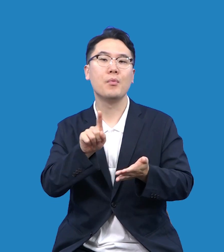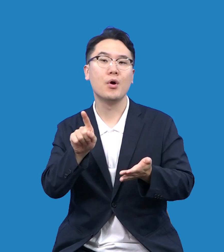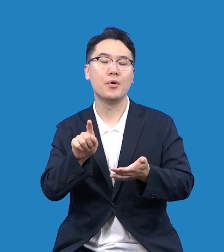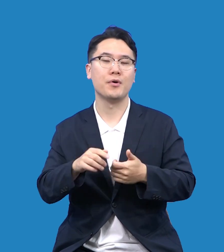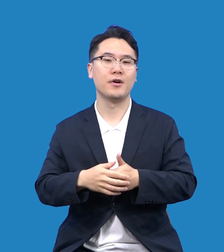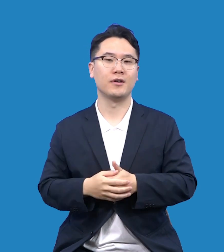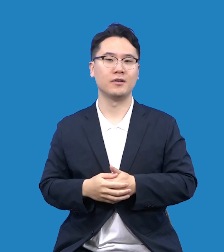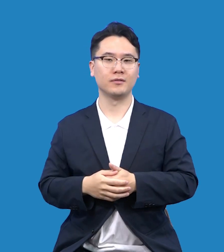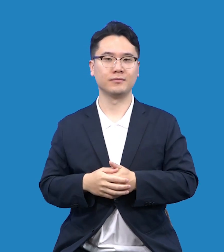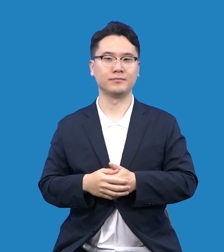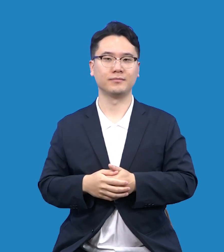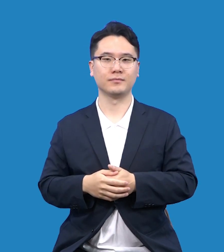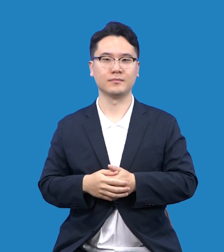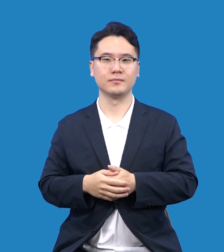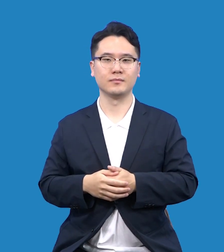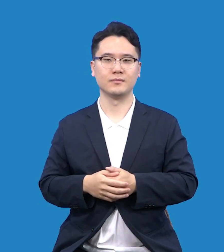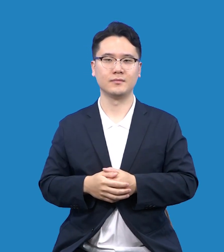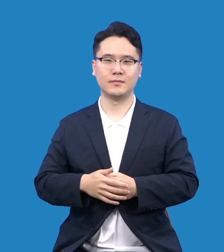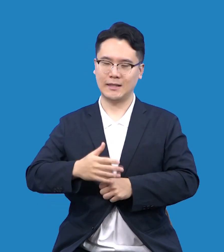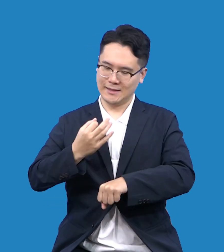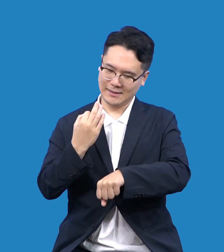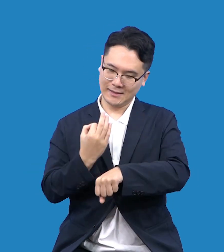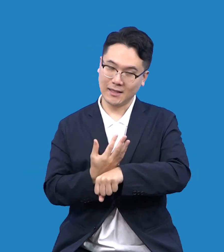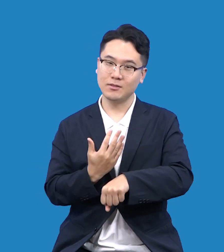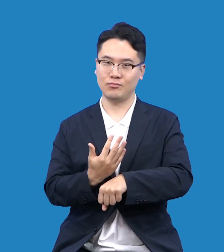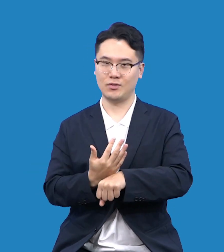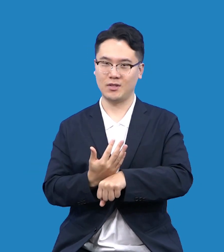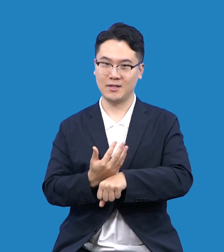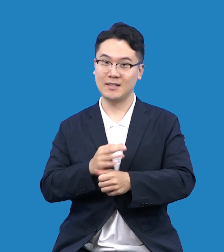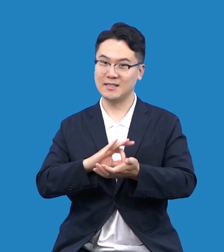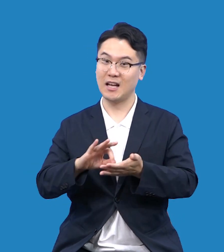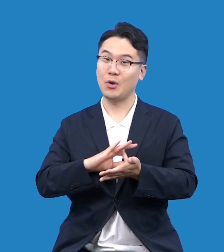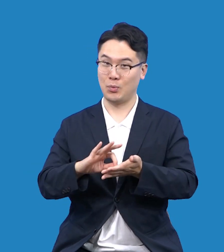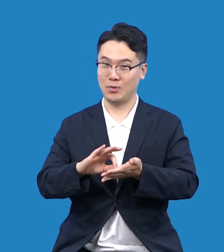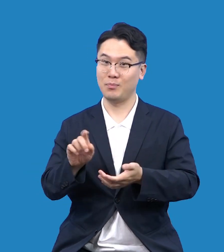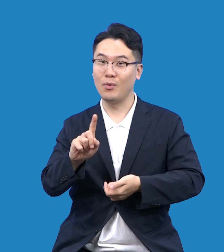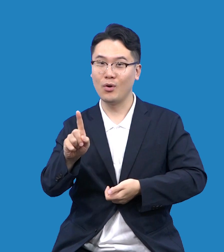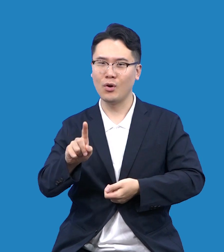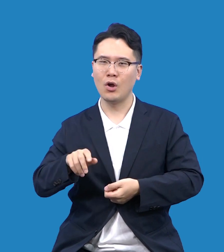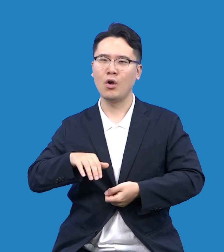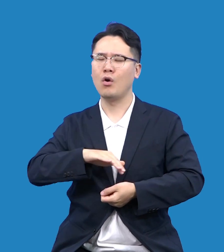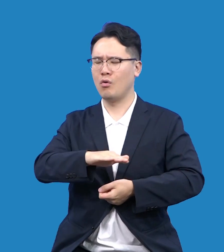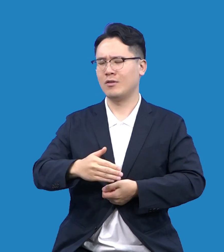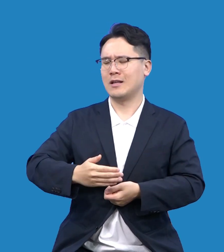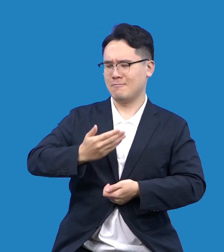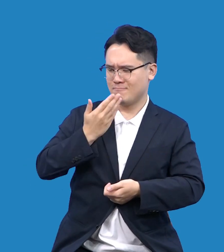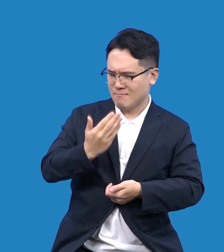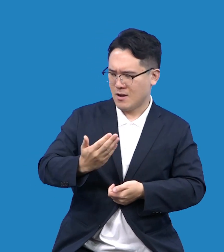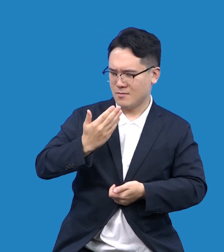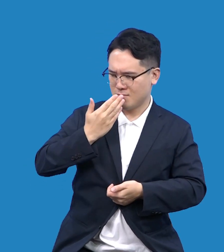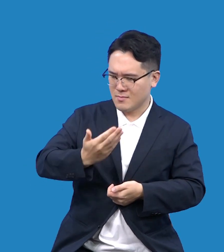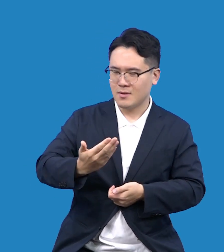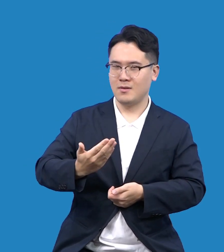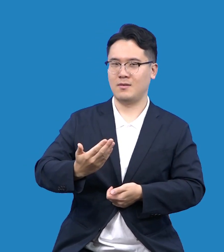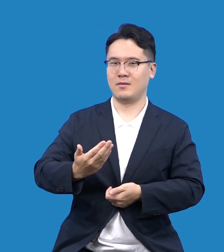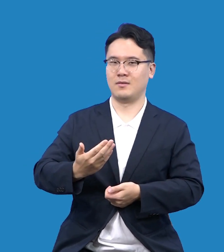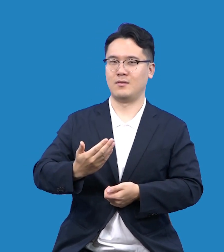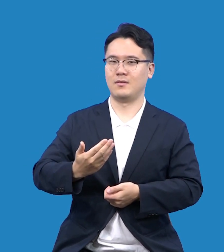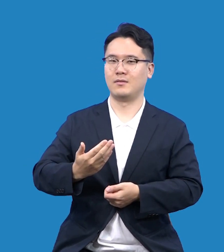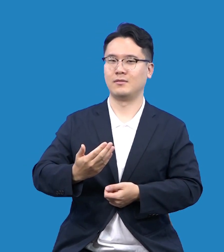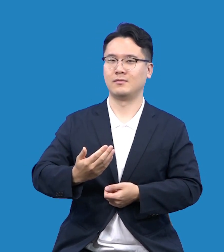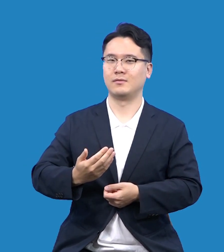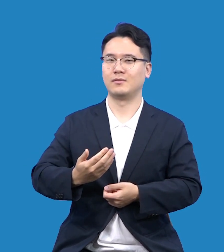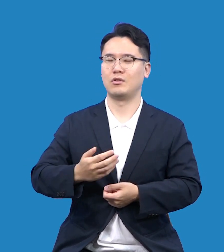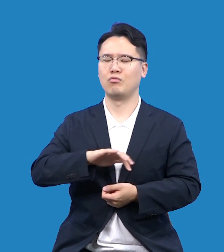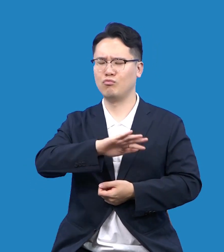우리가 단순하게 사용하는 영어로 되어 있습니다. We can do it 이렇게 되어 있어요. We can do it.